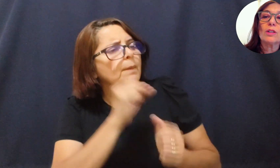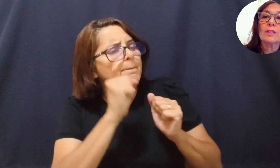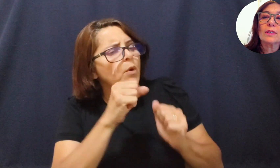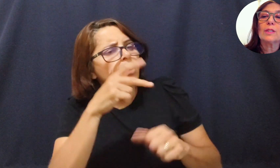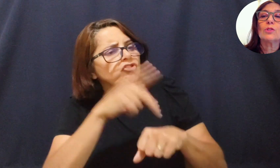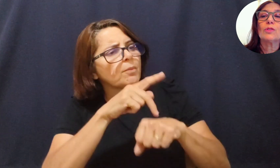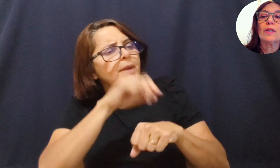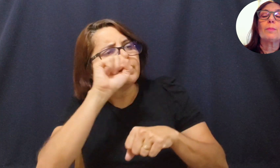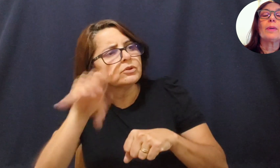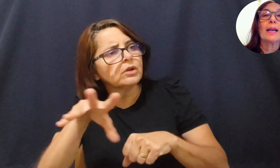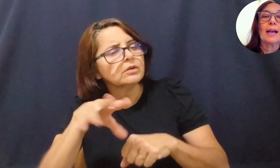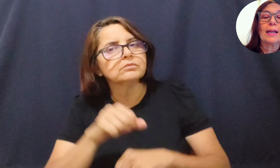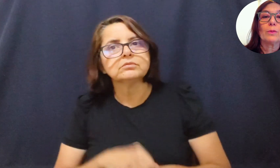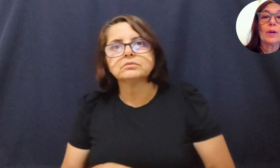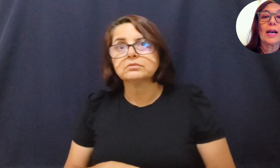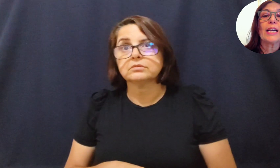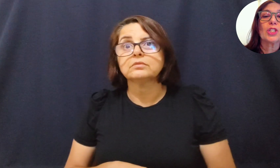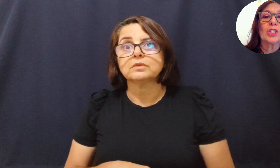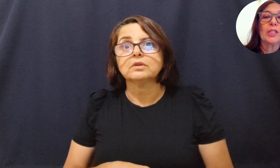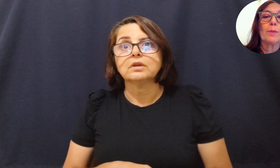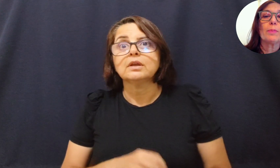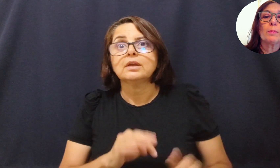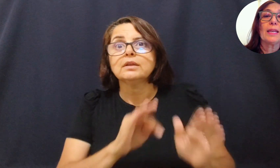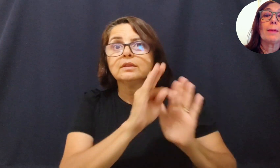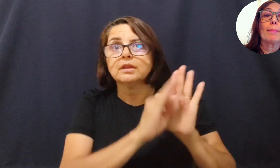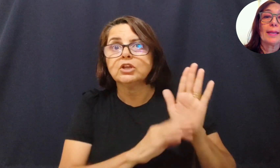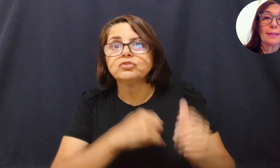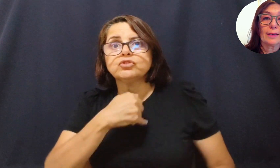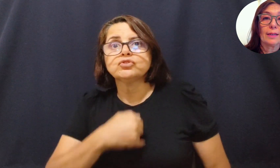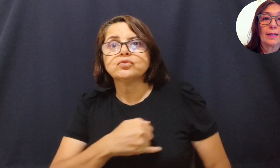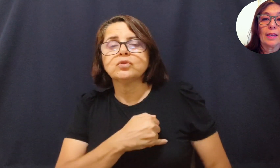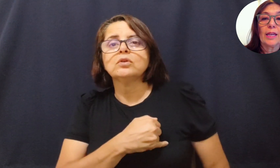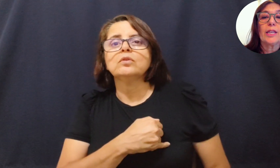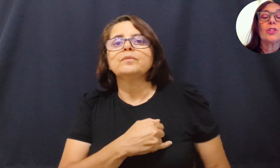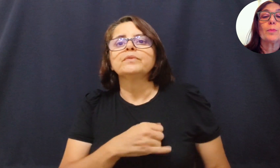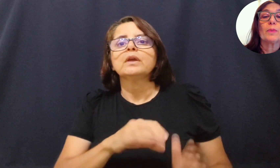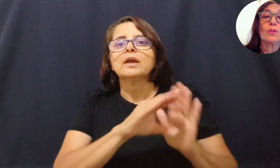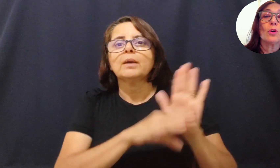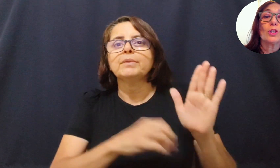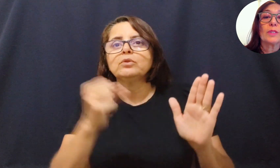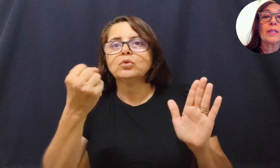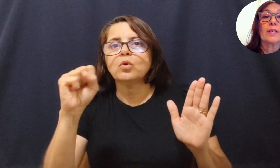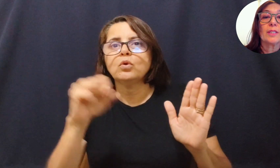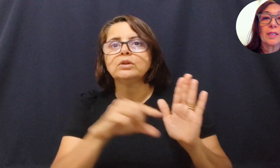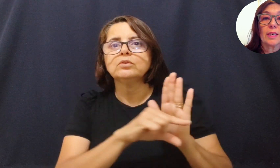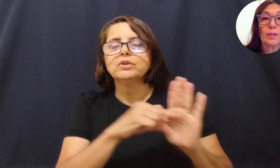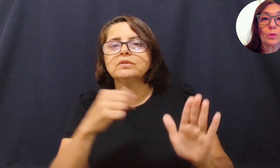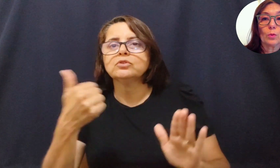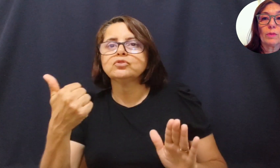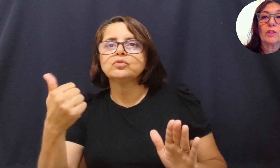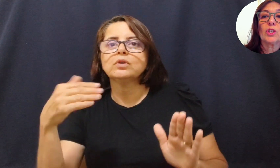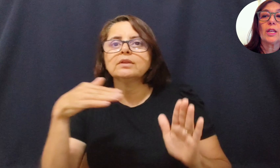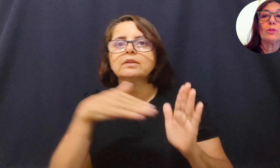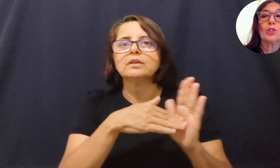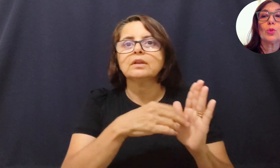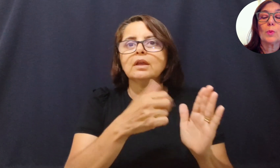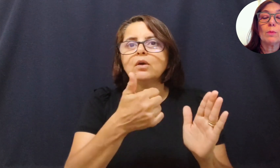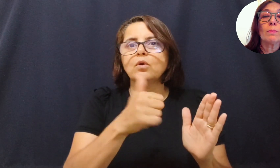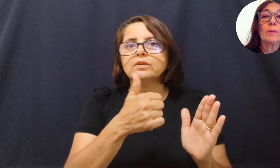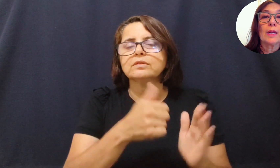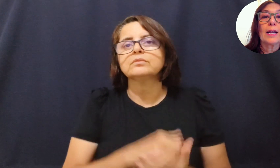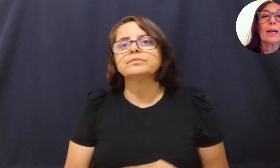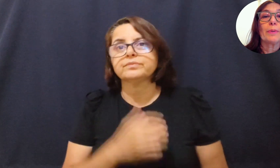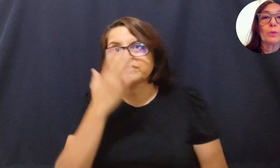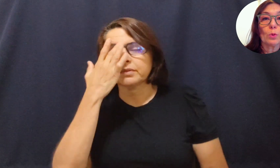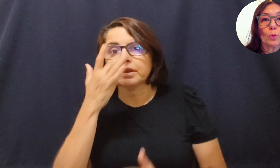dentre vós não tiver pecado, atire a primeira pedra. Este episódio está descrito no Evangelho de